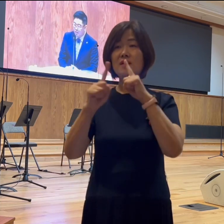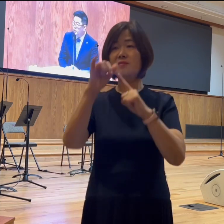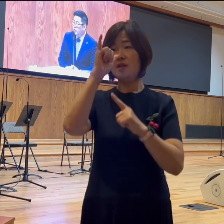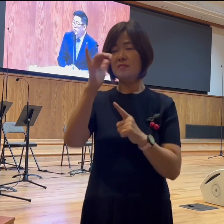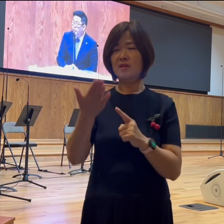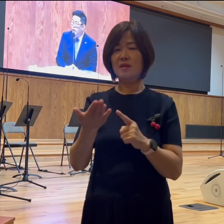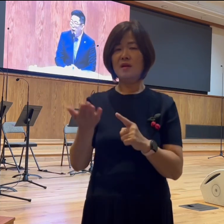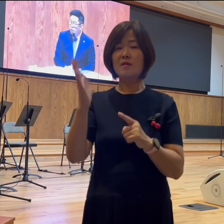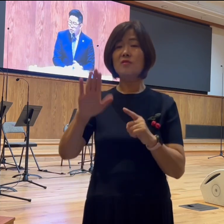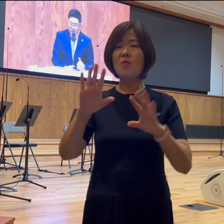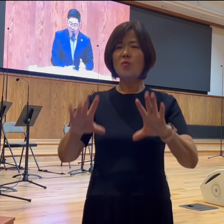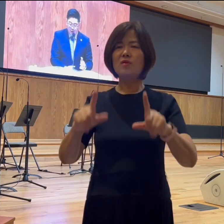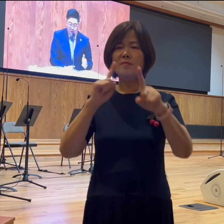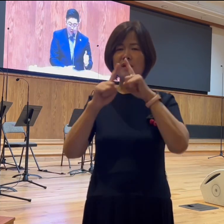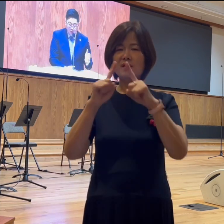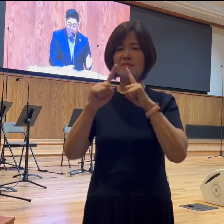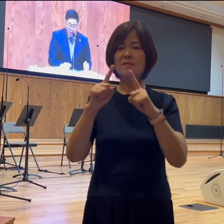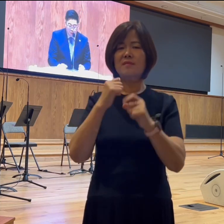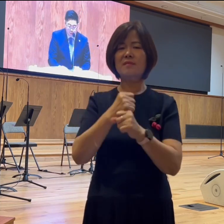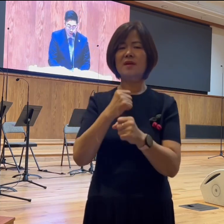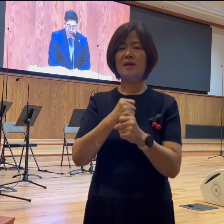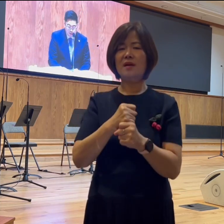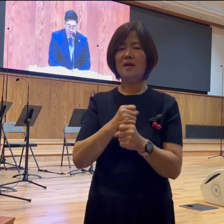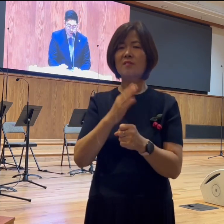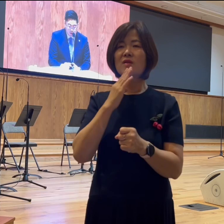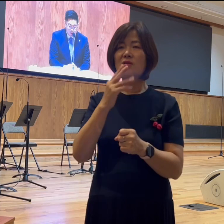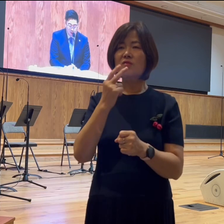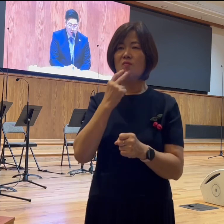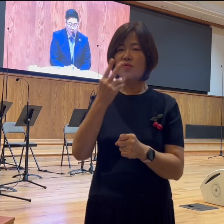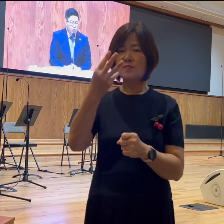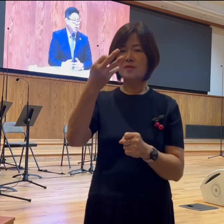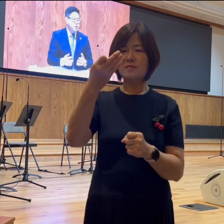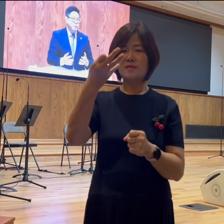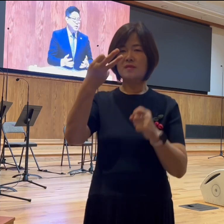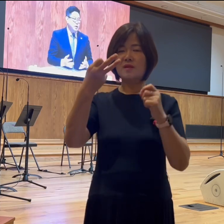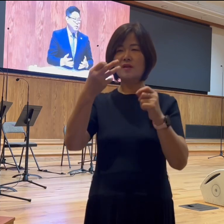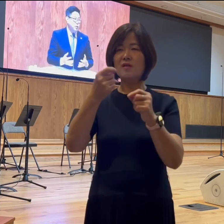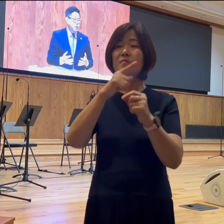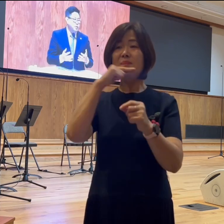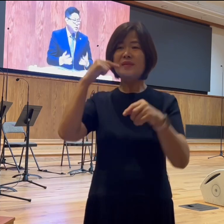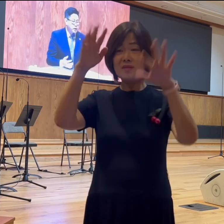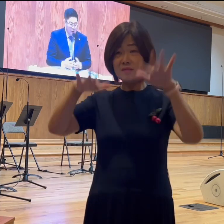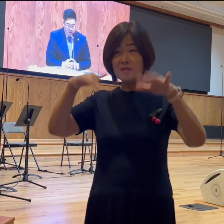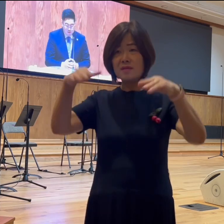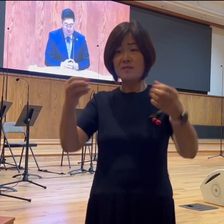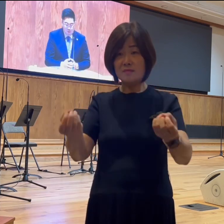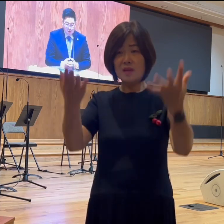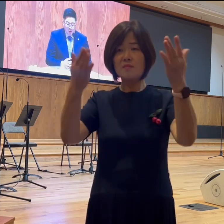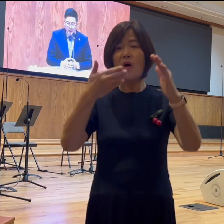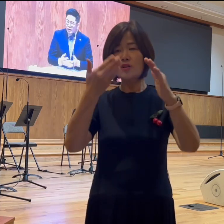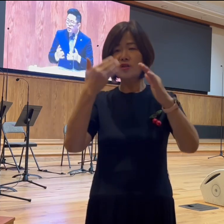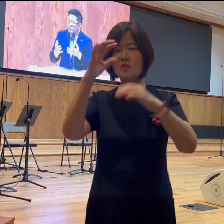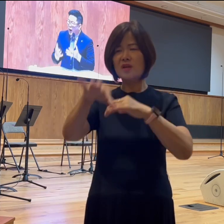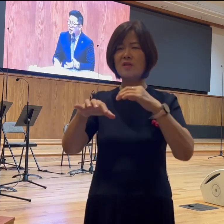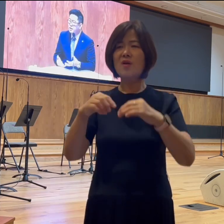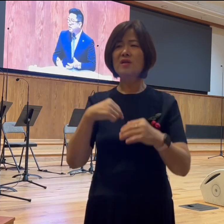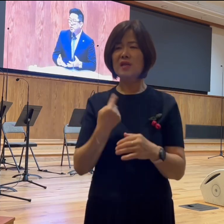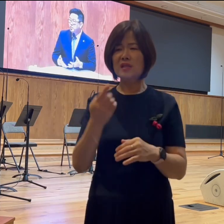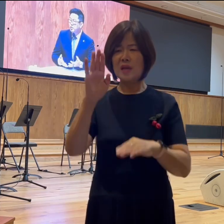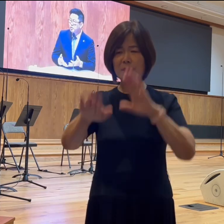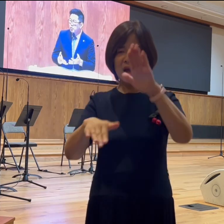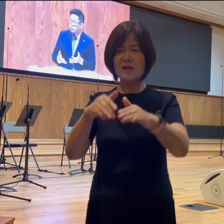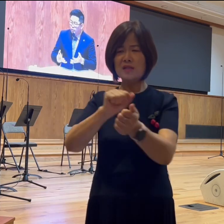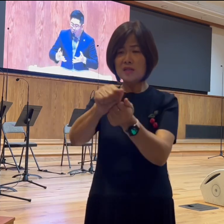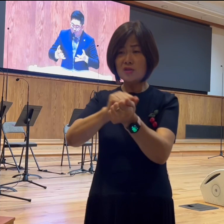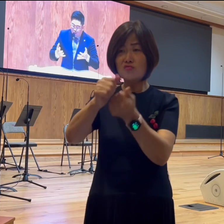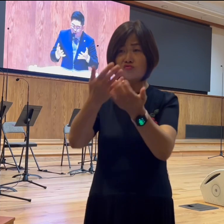그러면서 오늘 본문의 바로 전장인 요한복음 13장에서는 이제 유월절 만찬을 먹는 그 자리에서 자기들의 발을 씻겨주시는